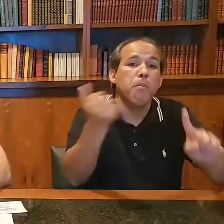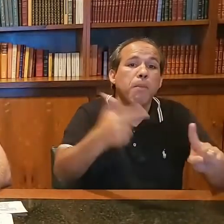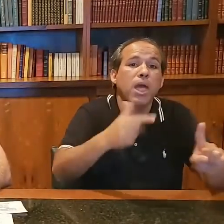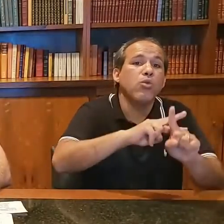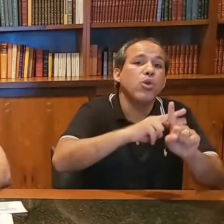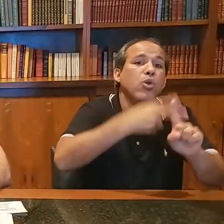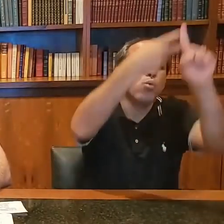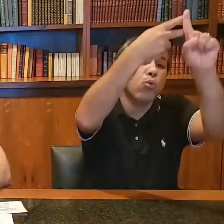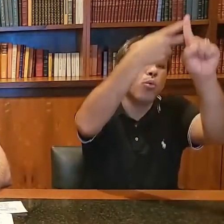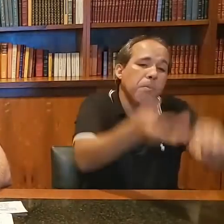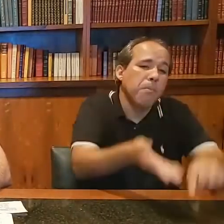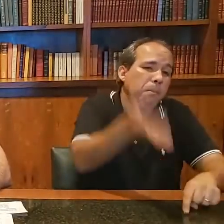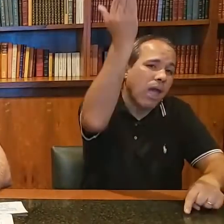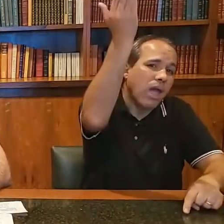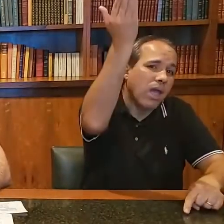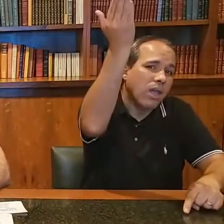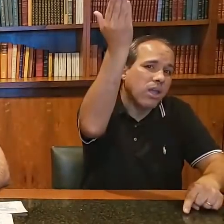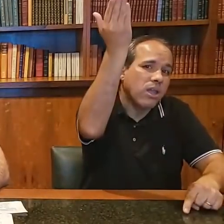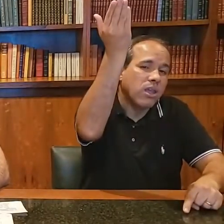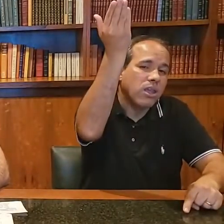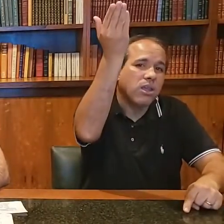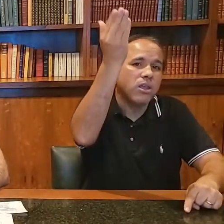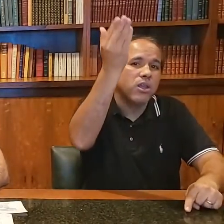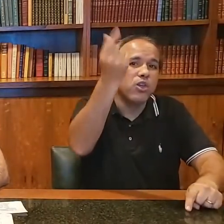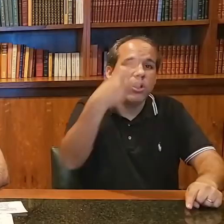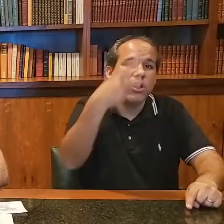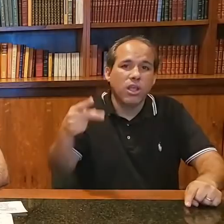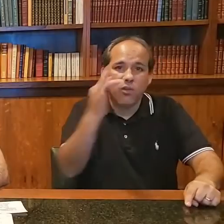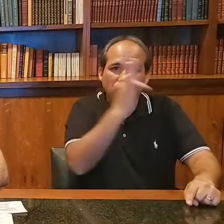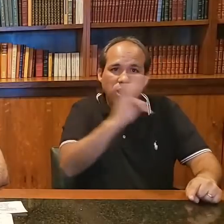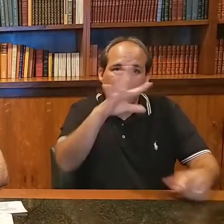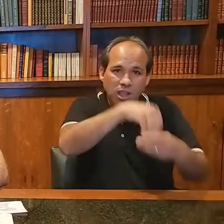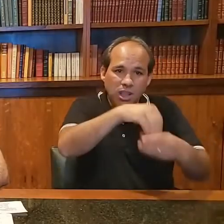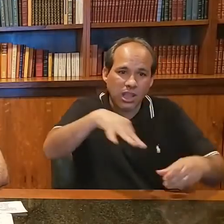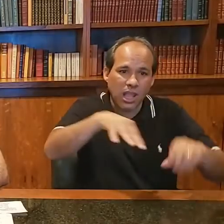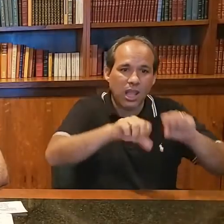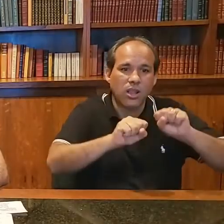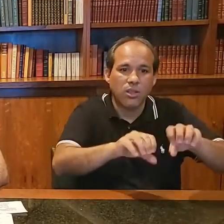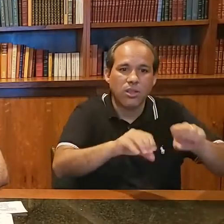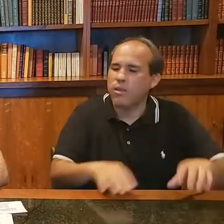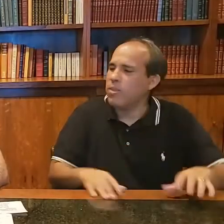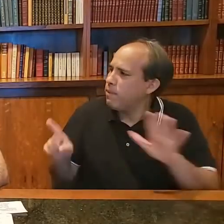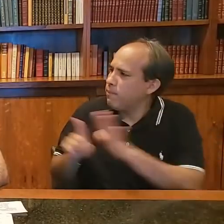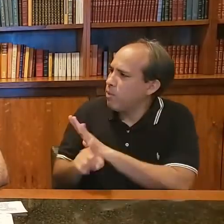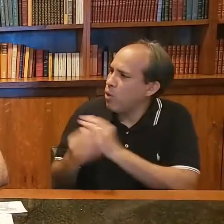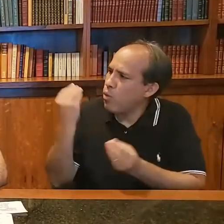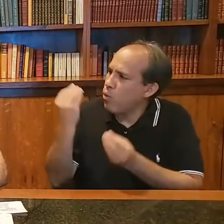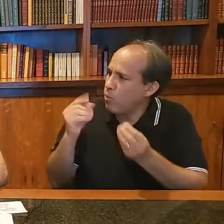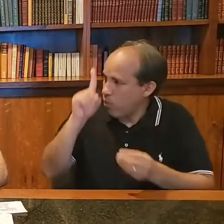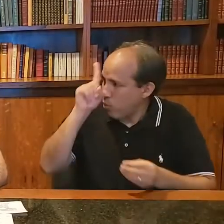investimento federal em educação. Fala alguma coisa dos hospitais e universidades. Bom,